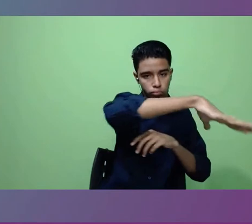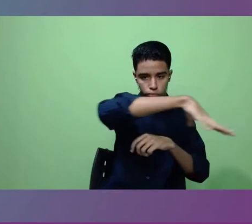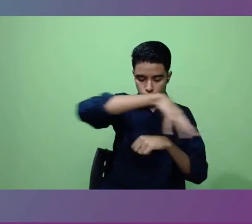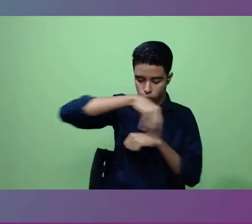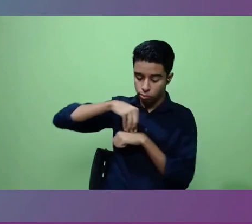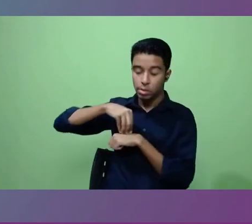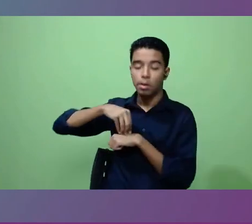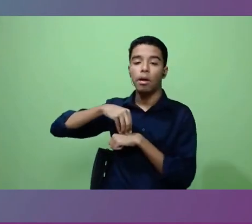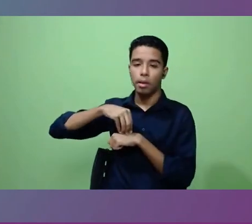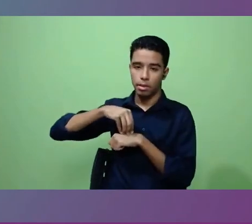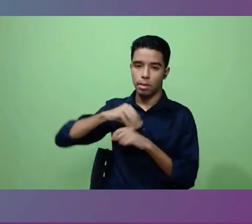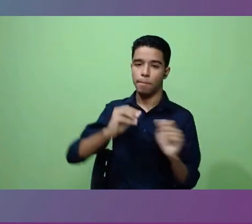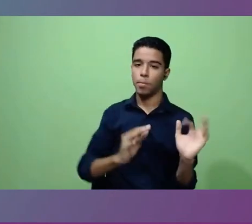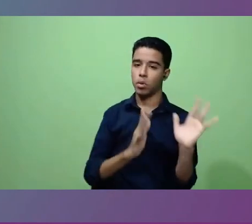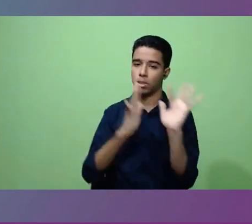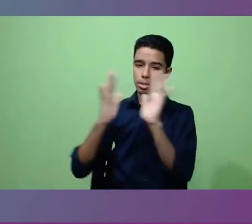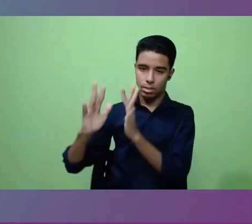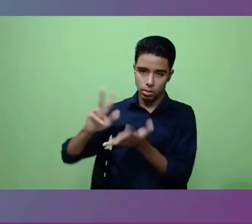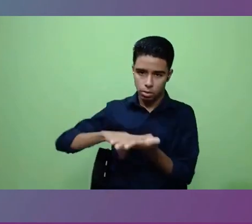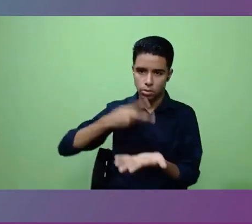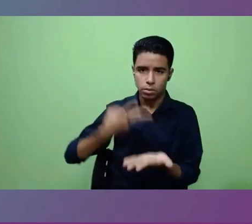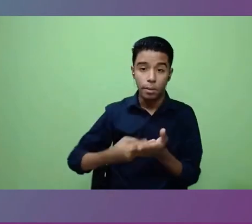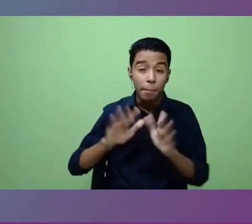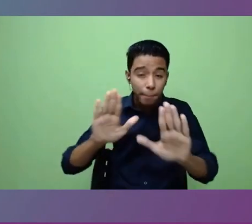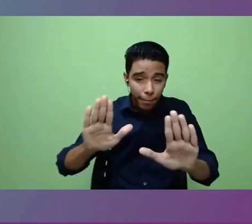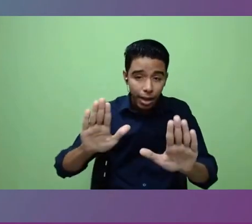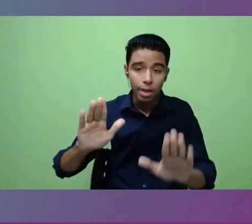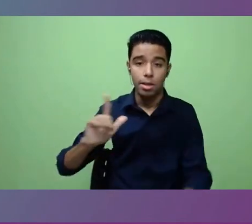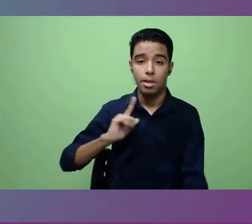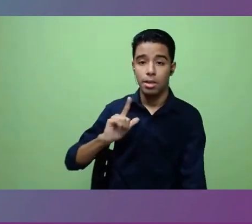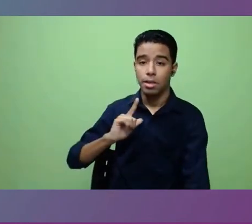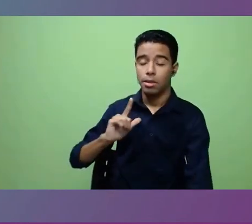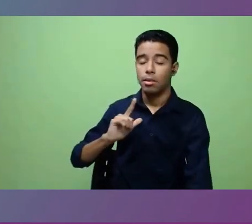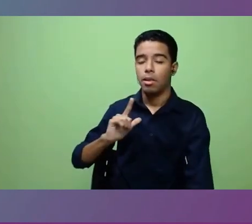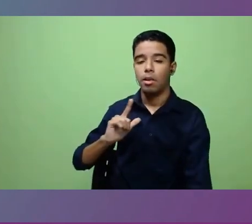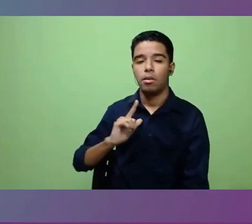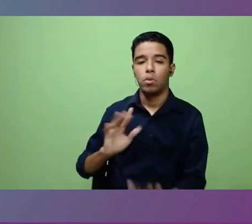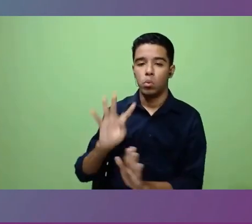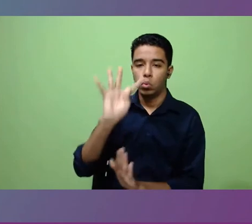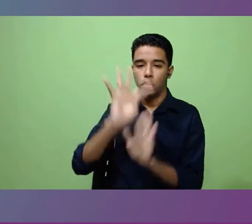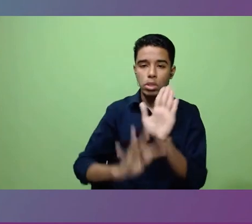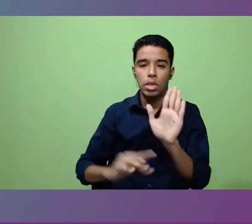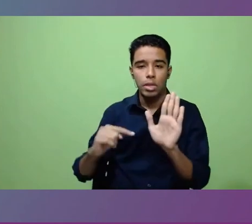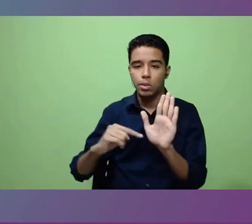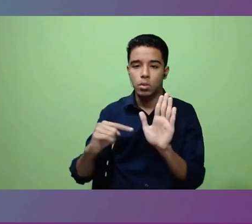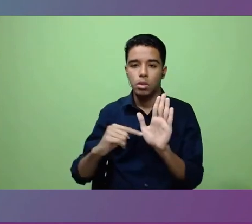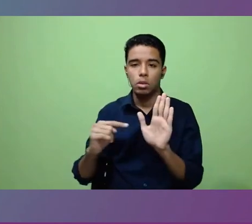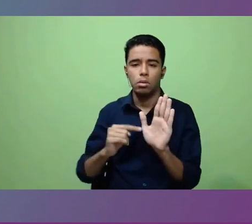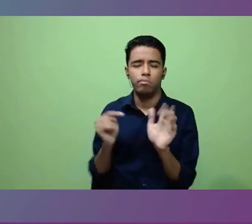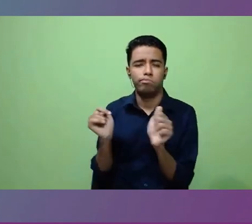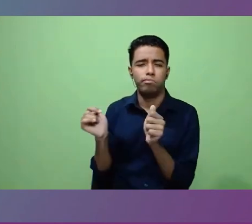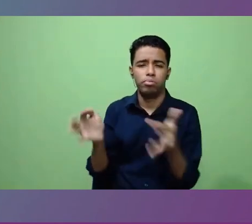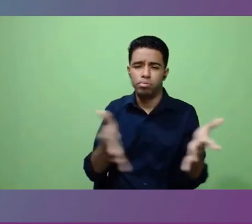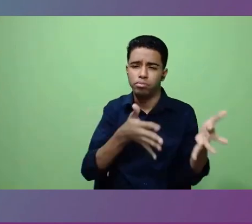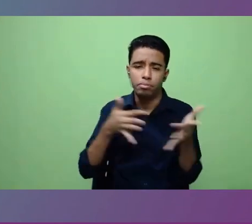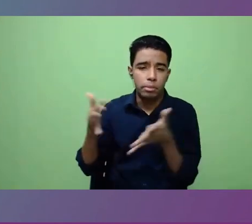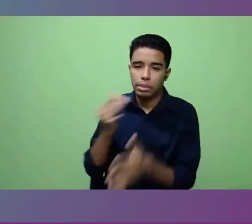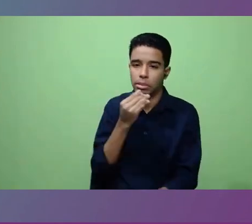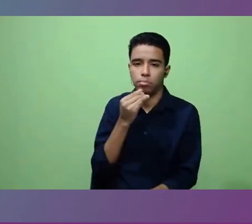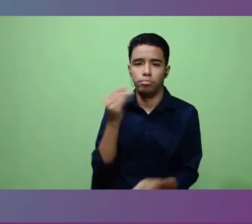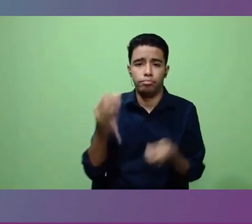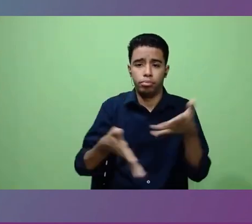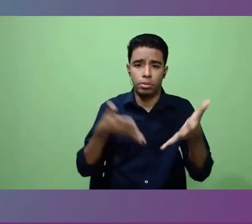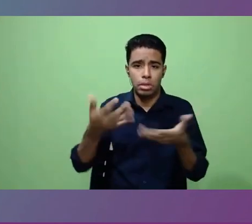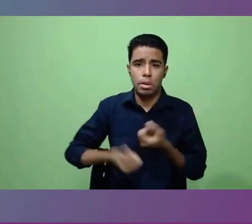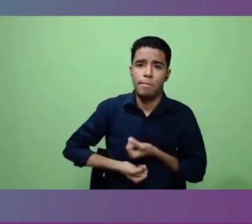tenho um texto que está sendo produzido em fluxo, eu não tive tempo de preparar esse texto, eu